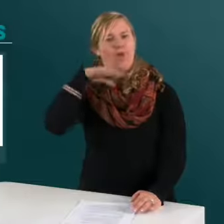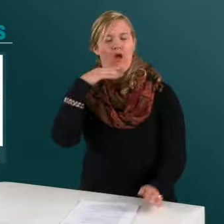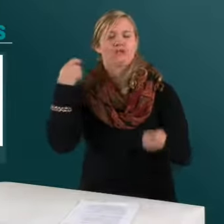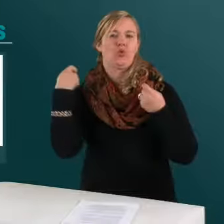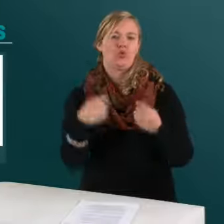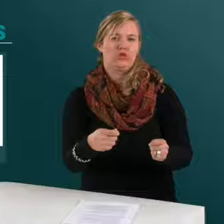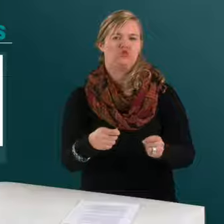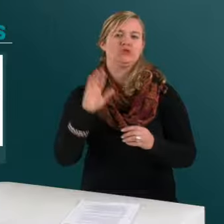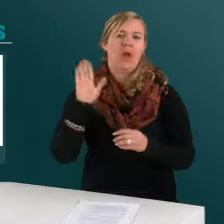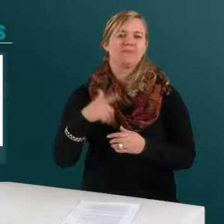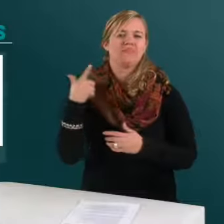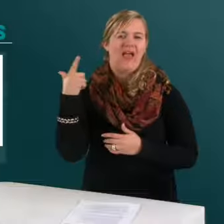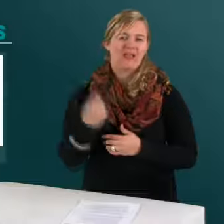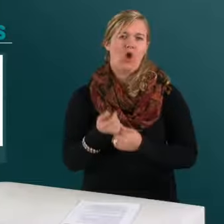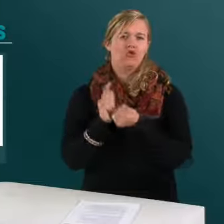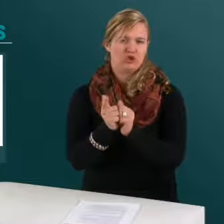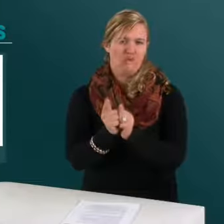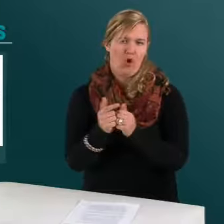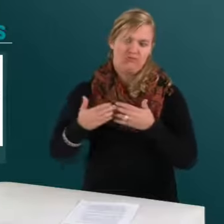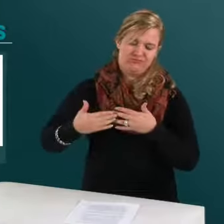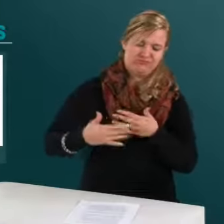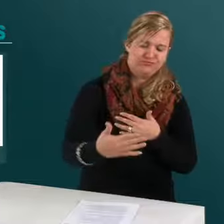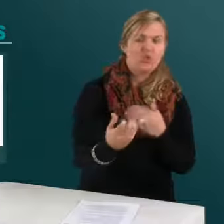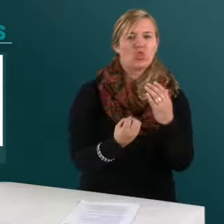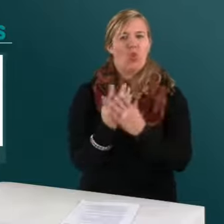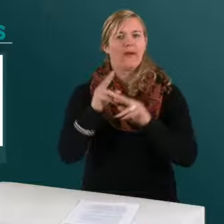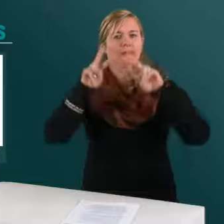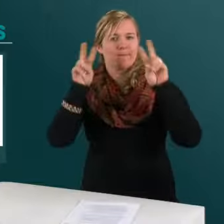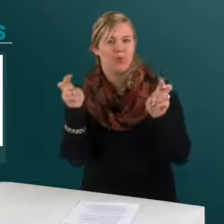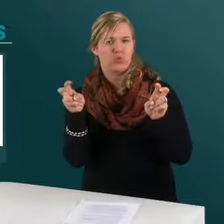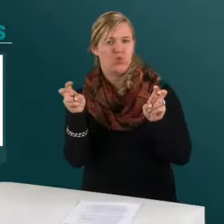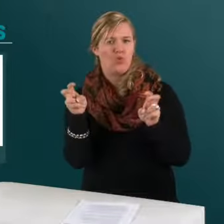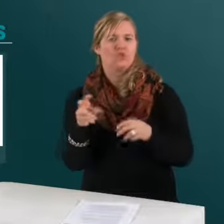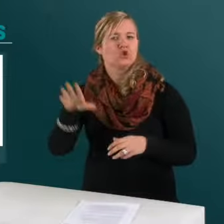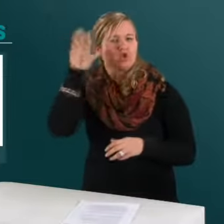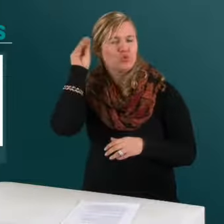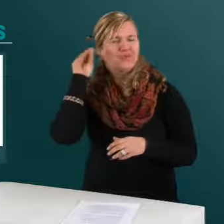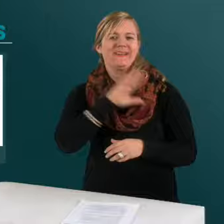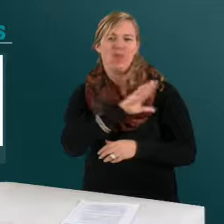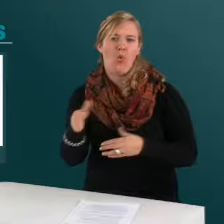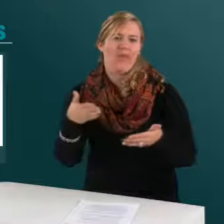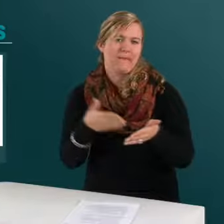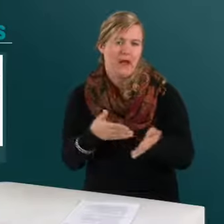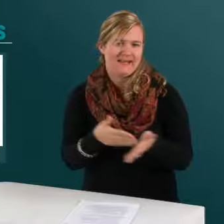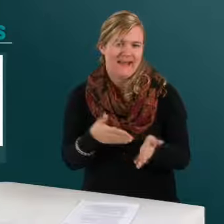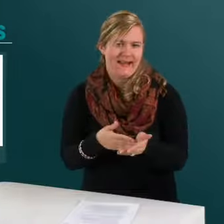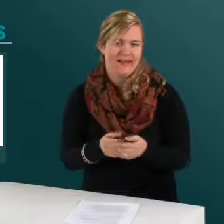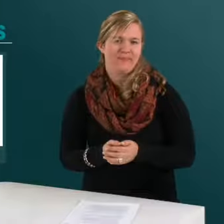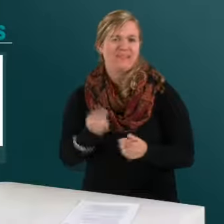unter dem motto studieren ohne barrieren unterstützt die universität basel maßnahmen welche